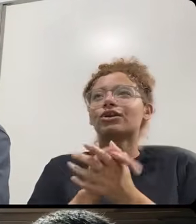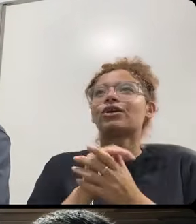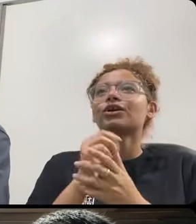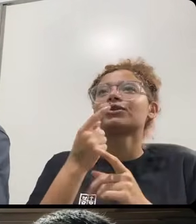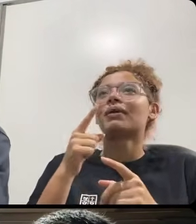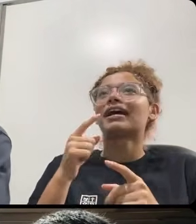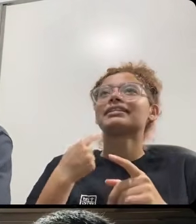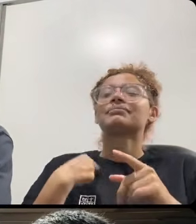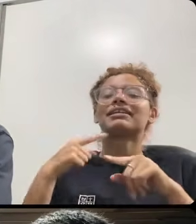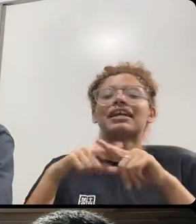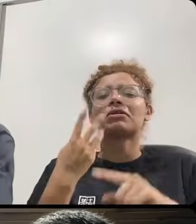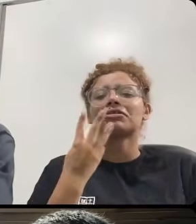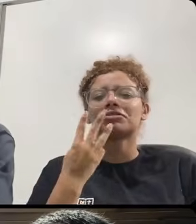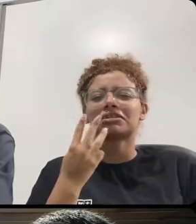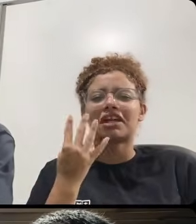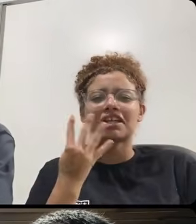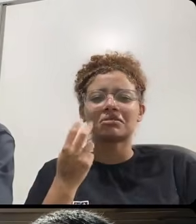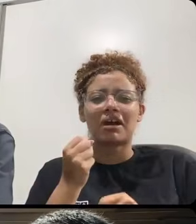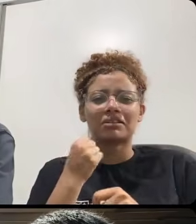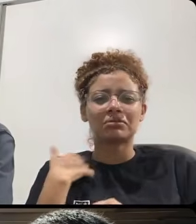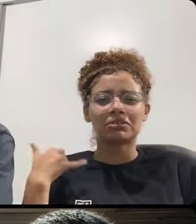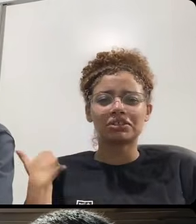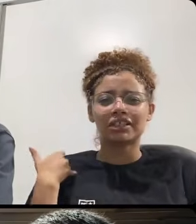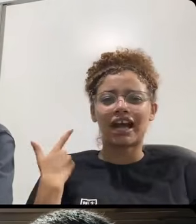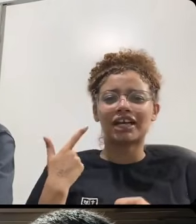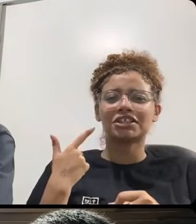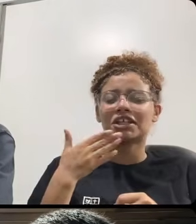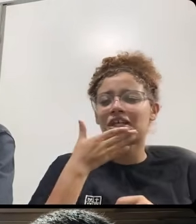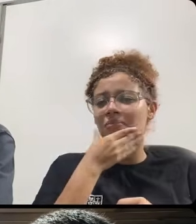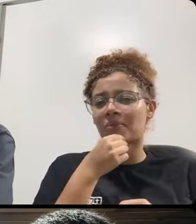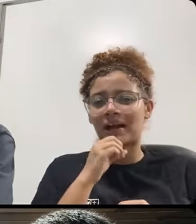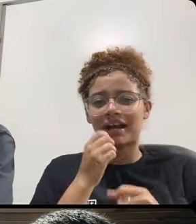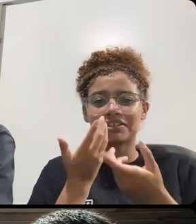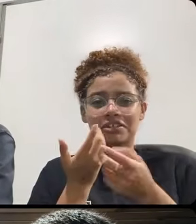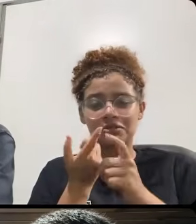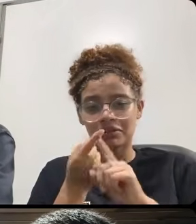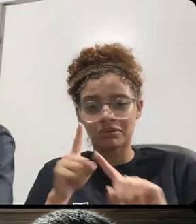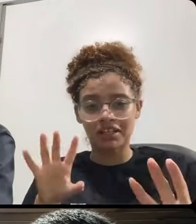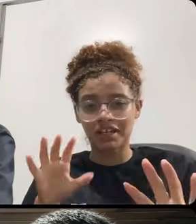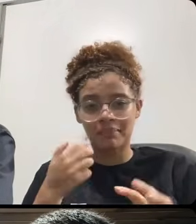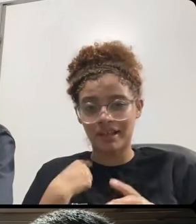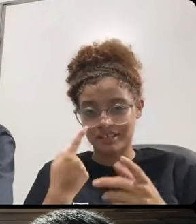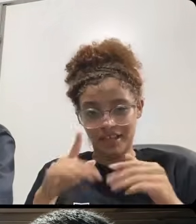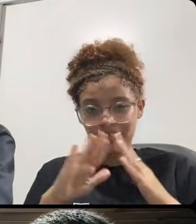mãe casou e tudo mais, mas aí quando eu tinha uns 3, 4 anos de idade, meu pai